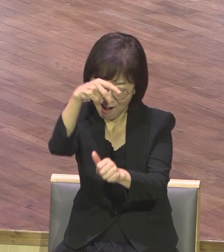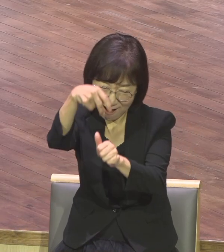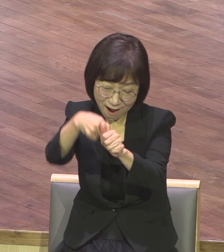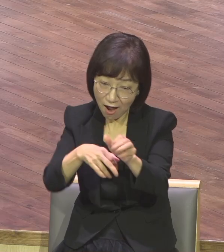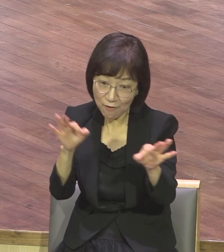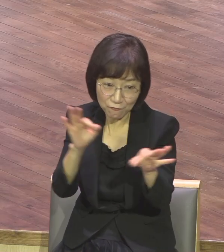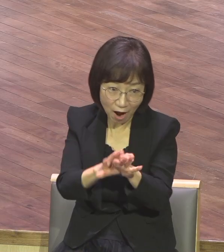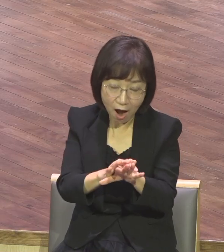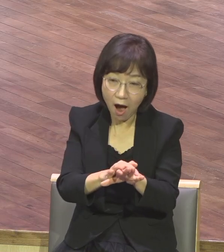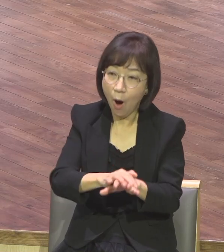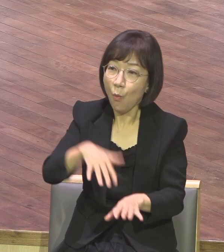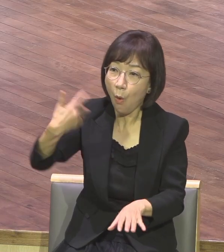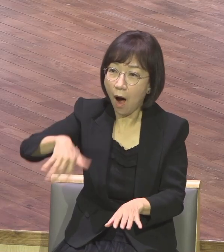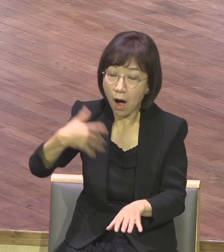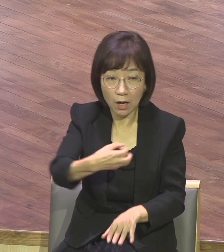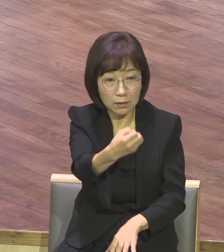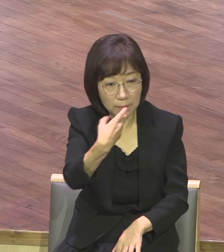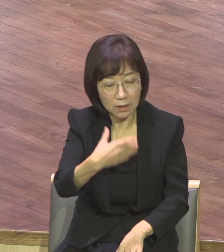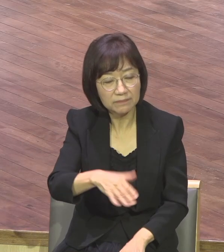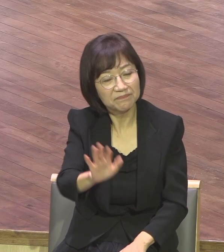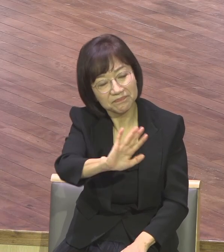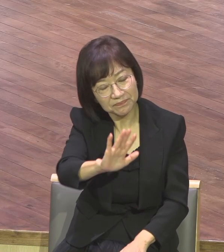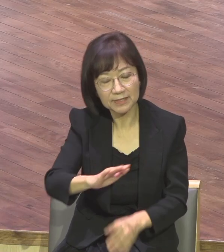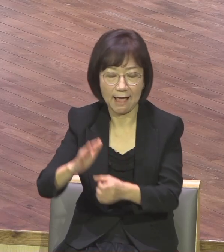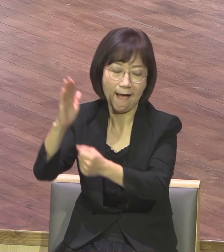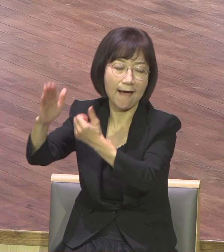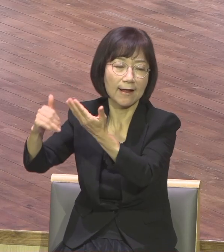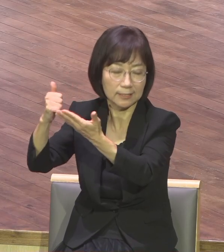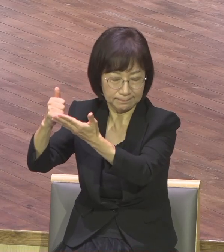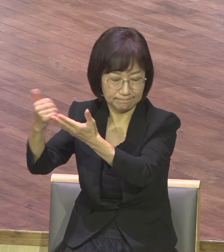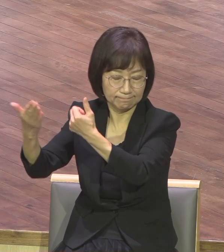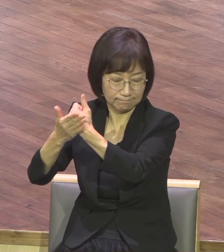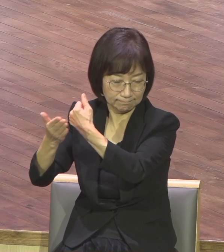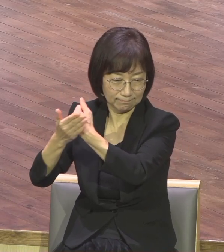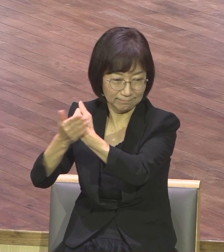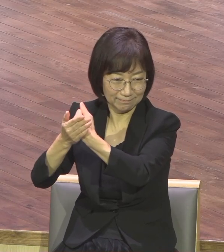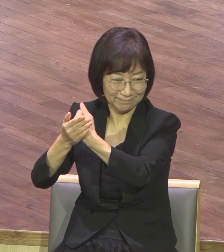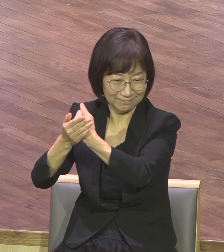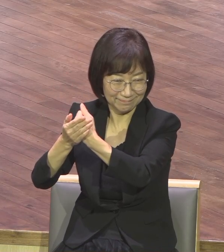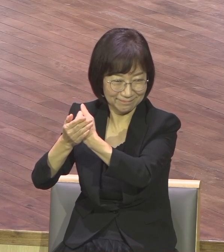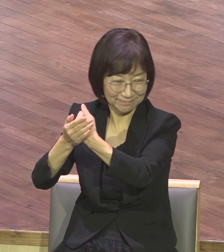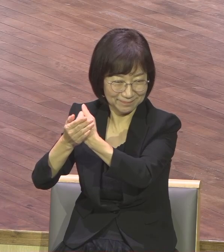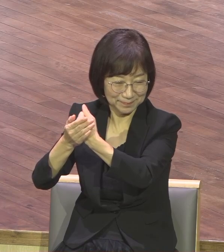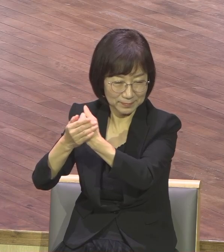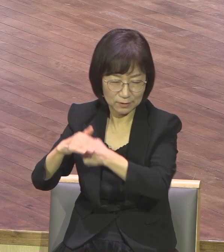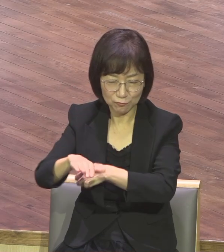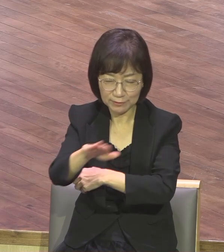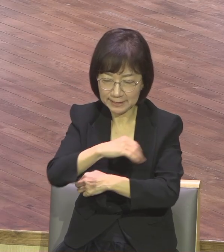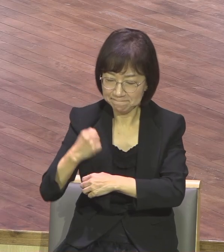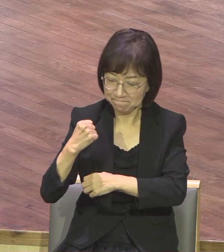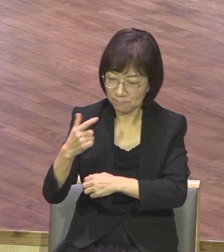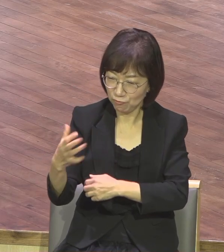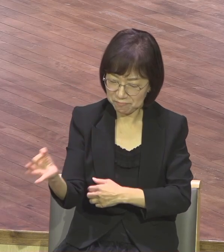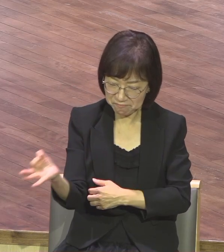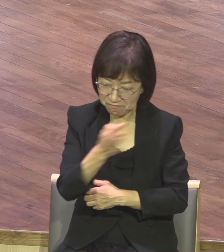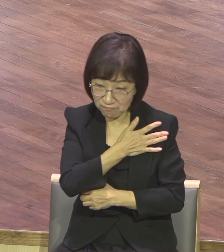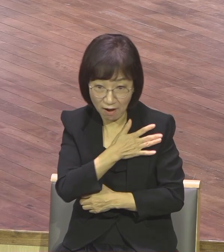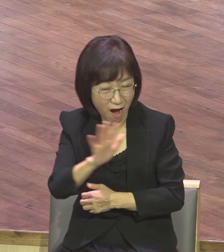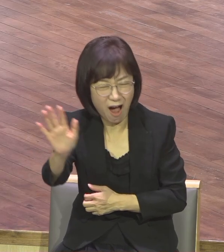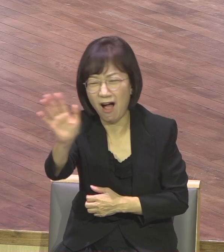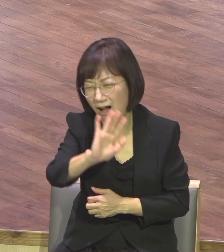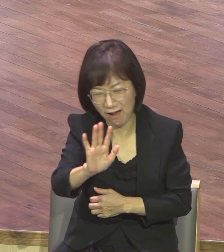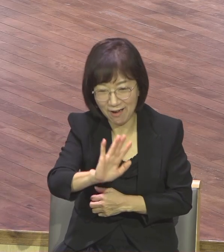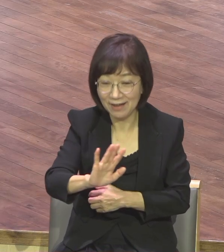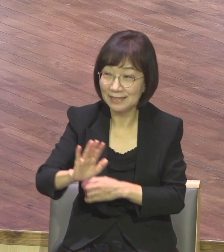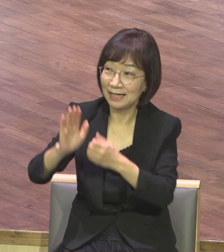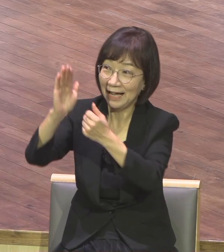하나님이 하셨습니다. 누구 통해 했습니까? 하나님이 사람 통해서 하나님이 인정하는 사람